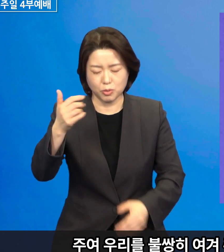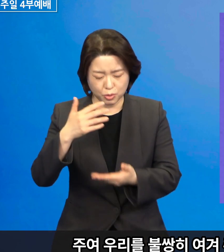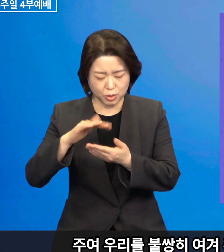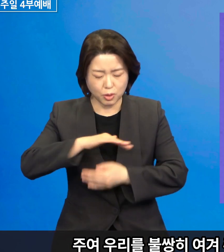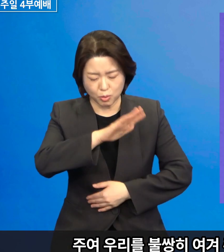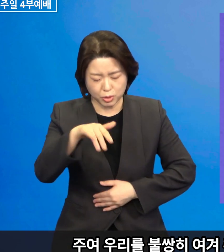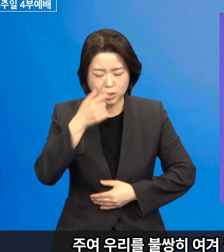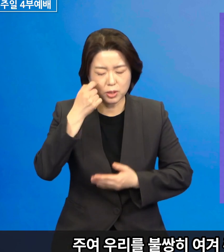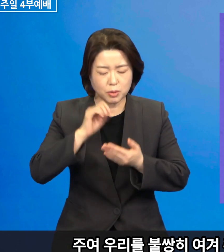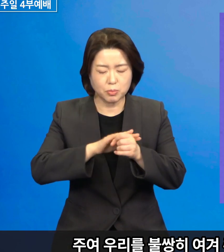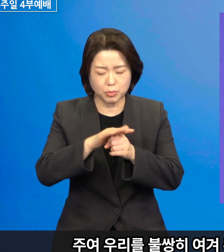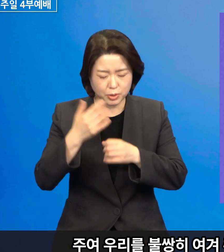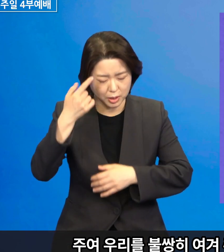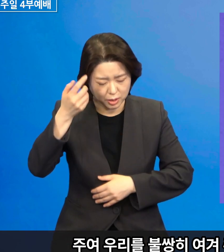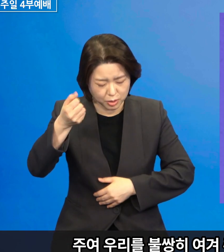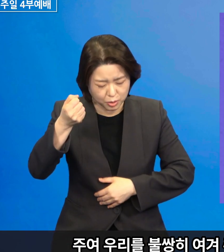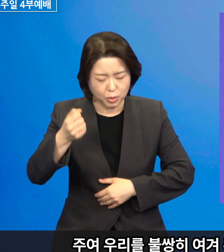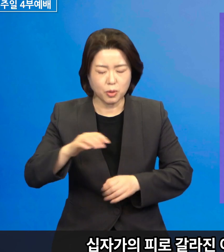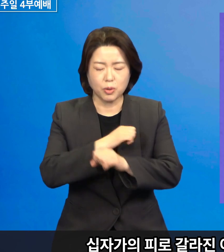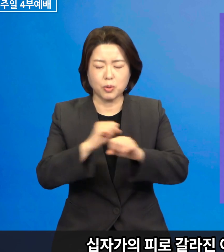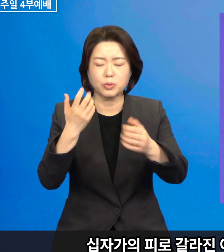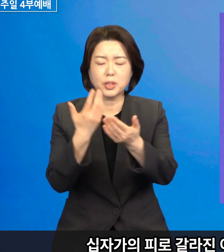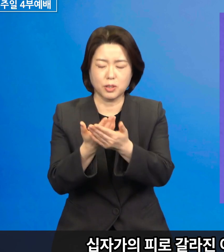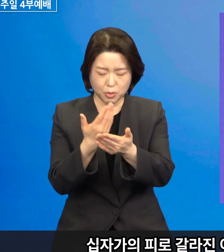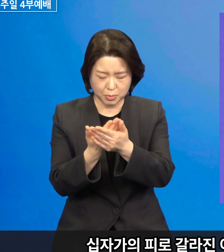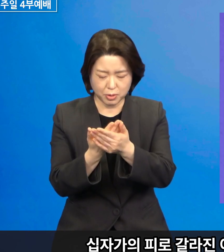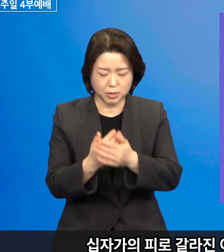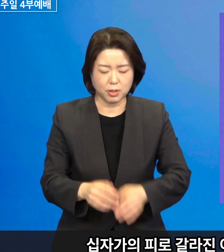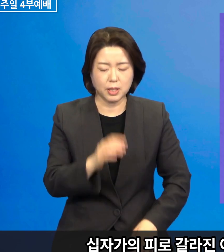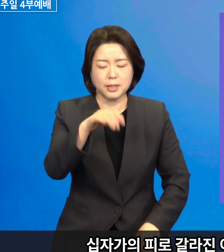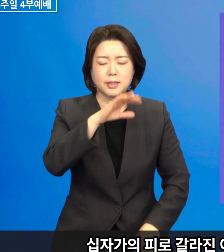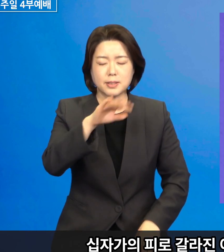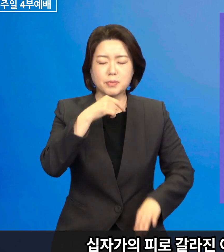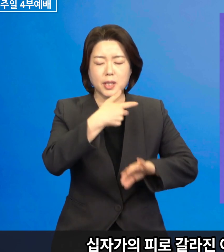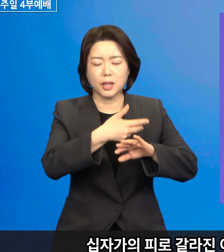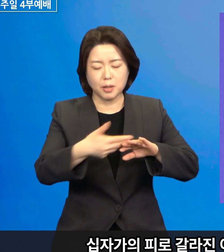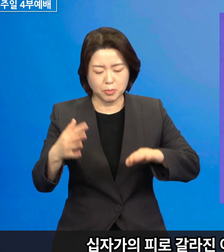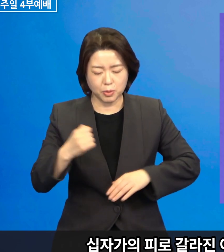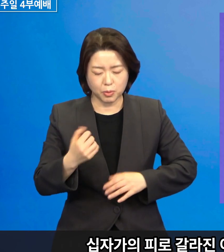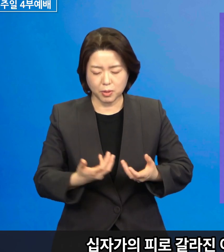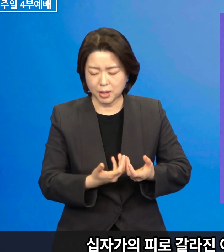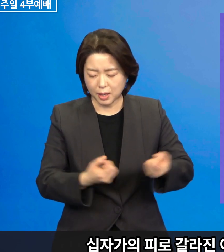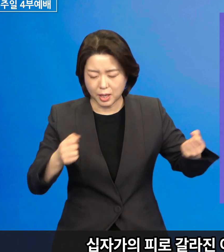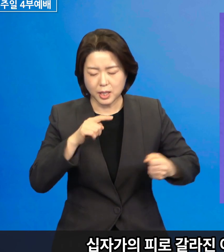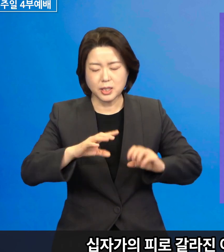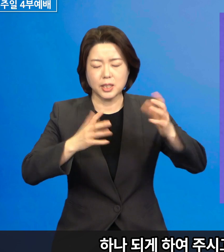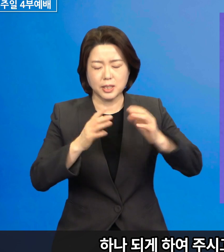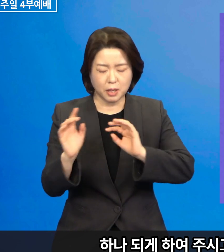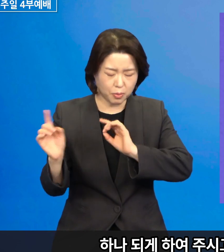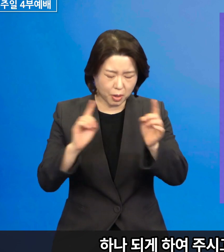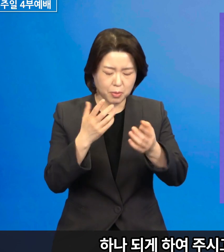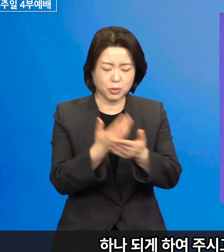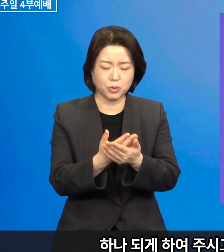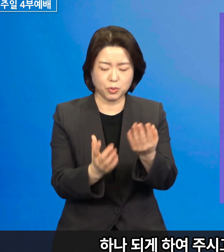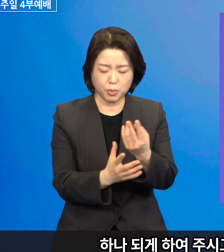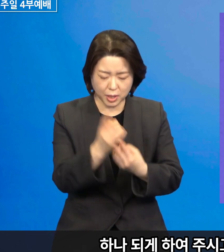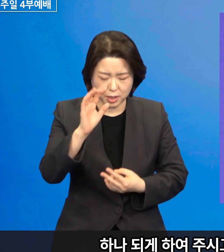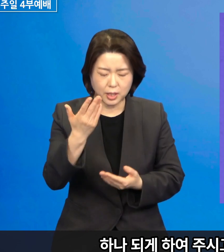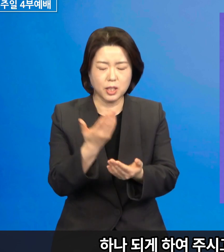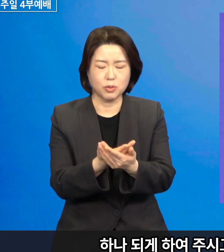여겨주시고 용서하여 주시옵소서. 십자가의 피로 갈라진 이 나라를 회복시켜 주시고 하나 되게 하여